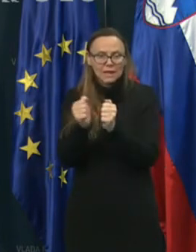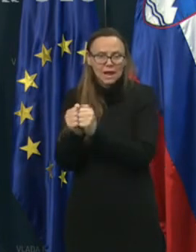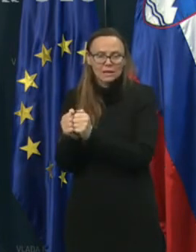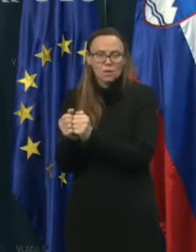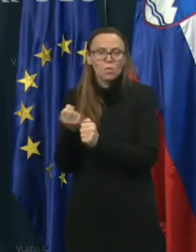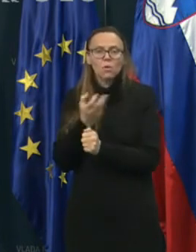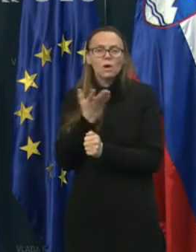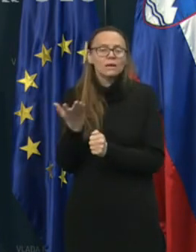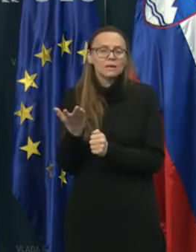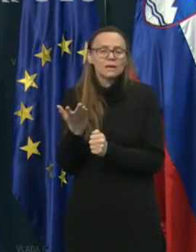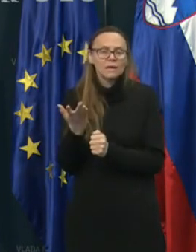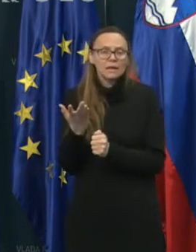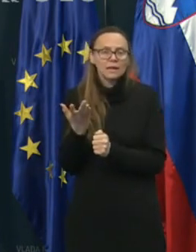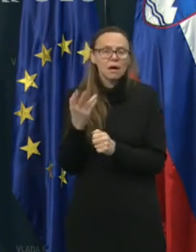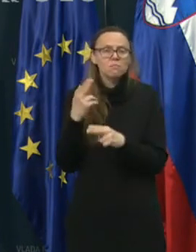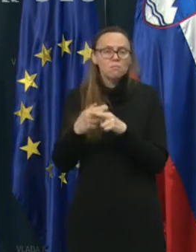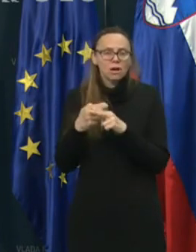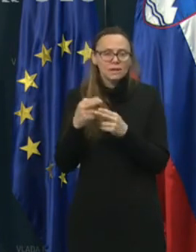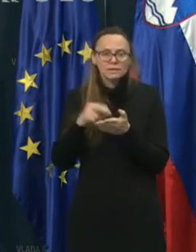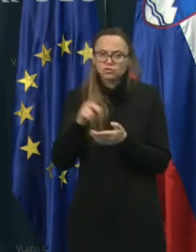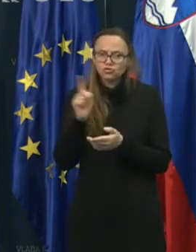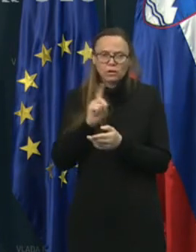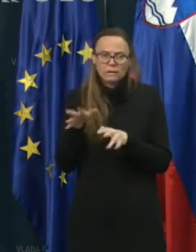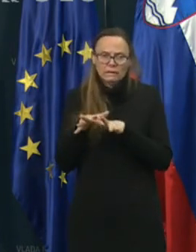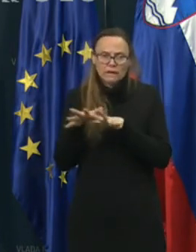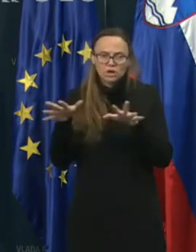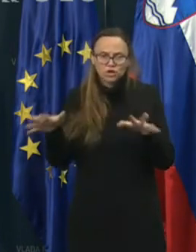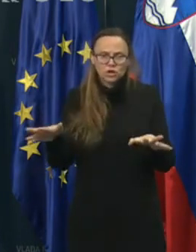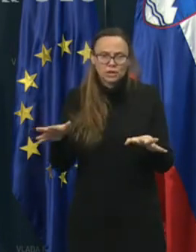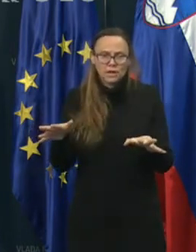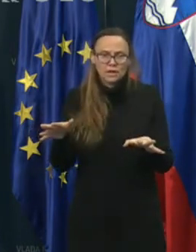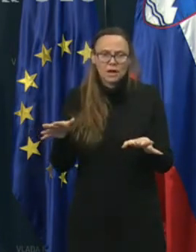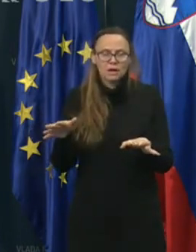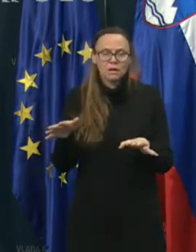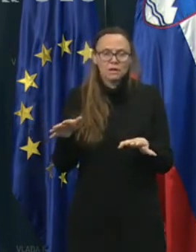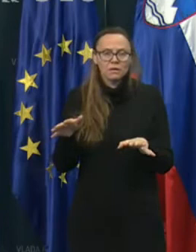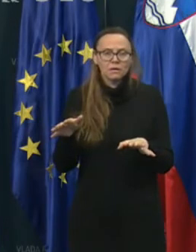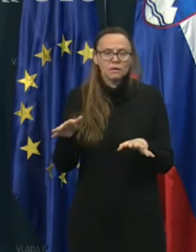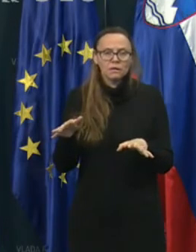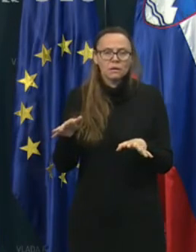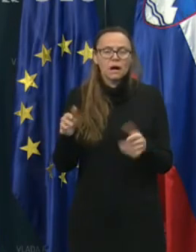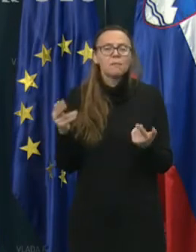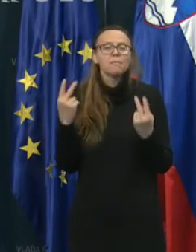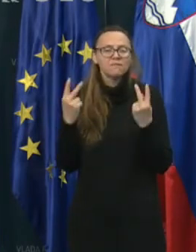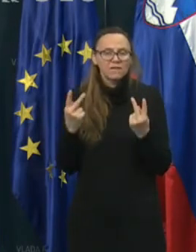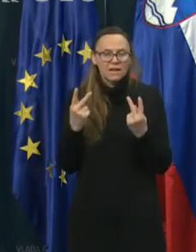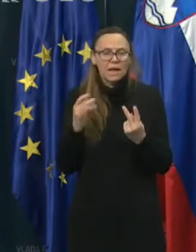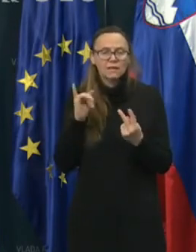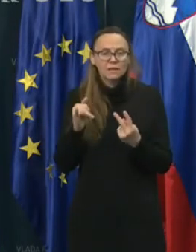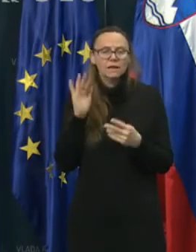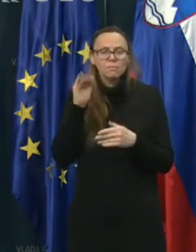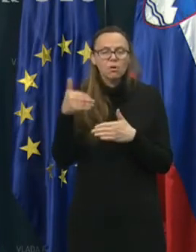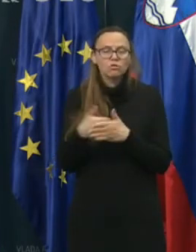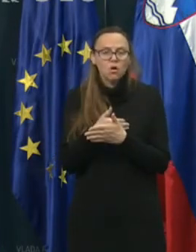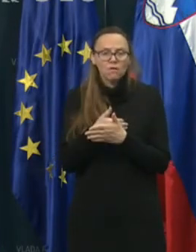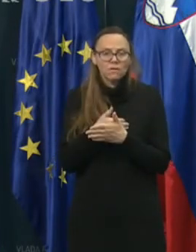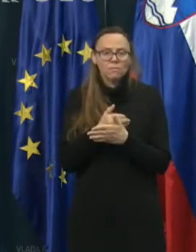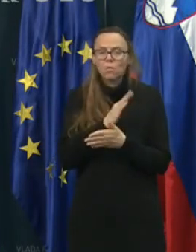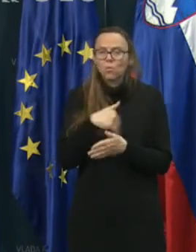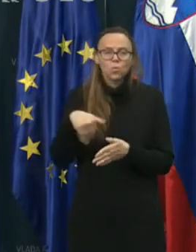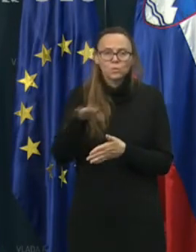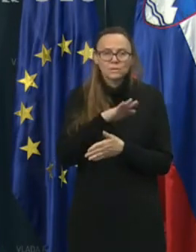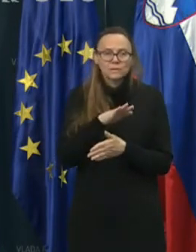kjer bolezen še ni razširjena v tej meri, pa velja, da jih po novem